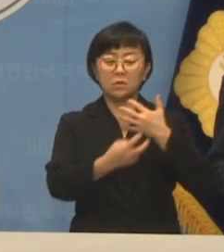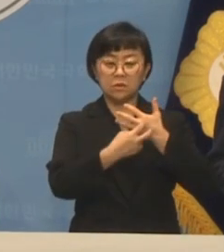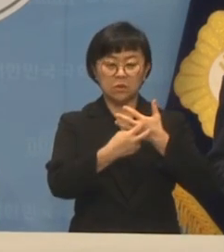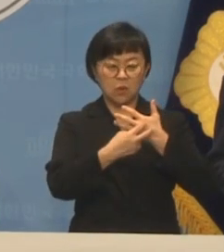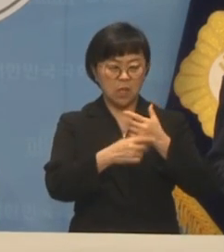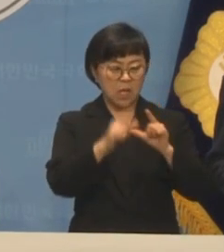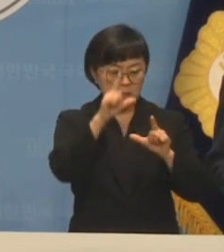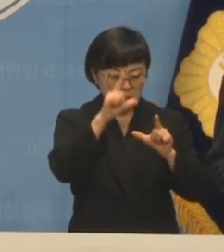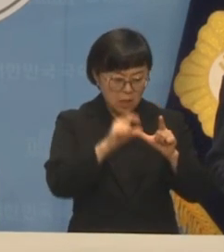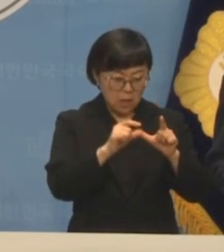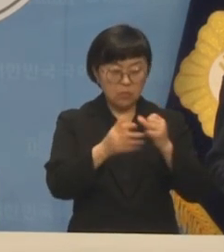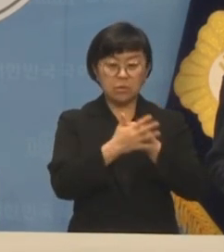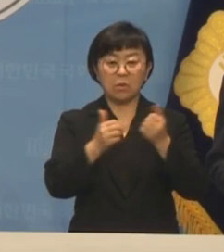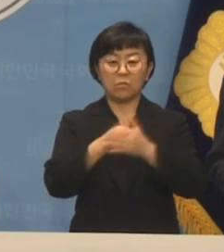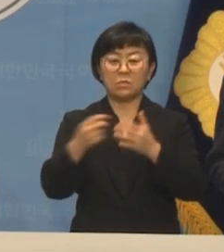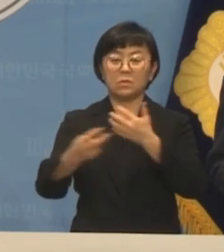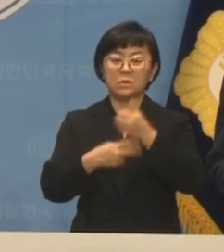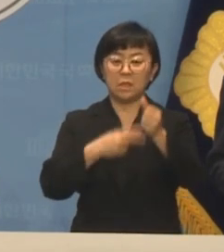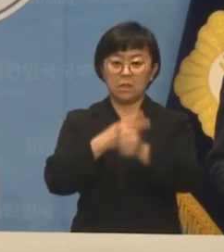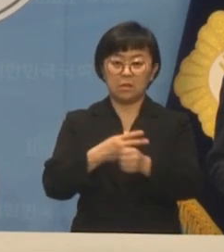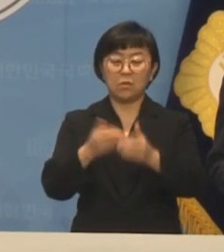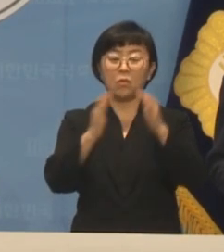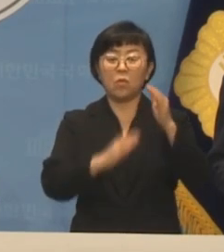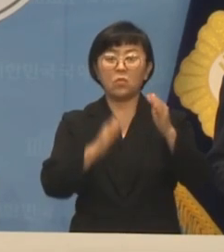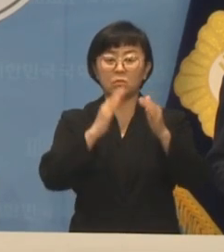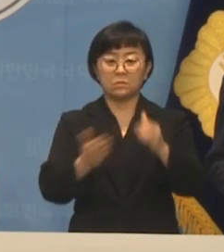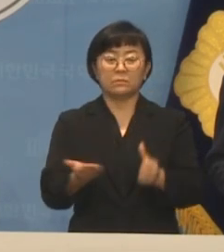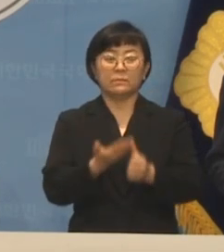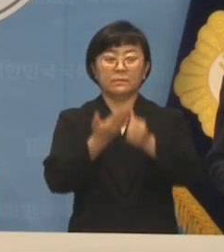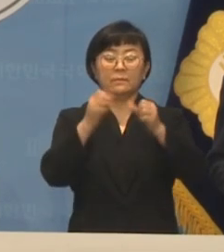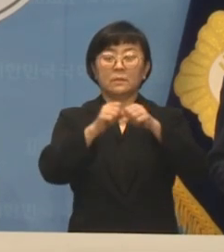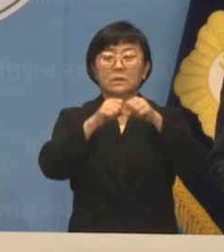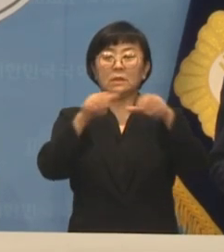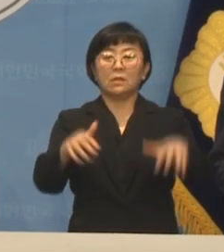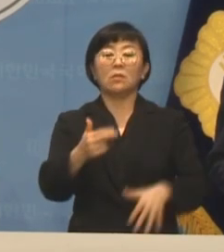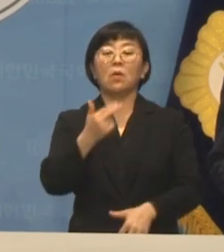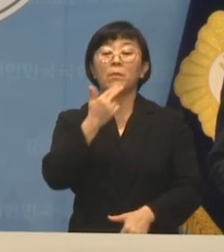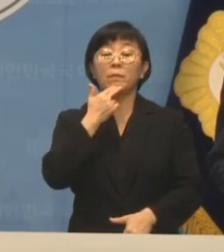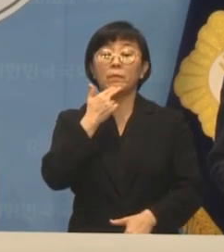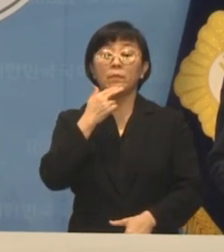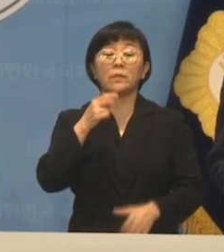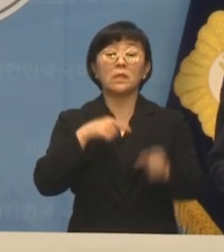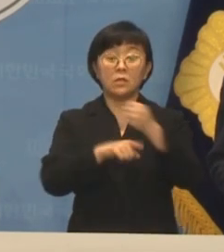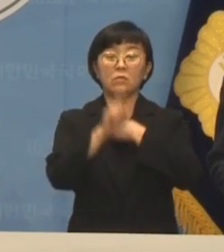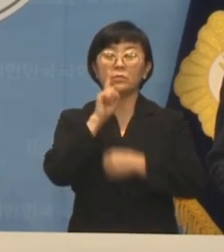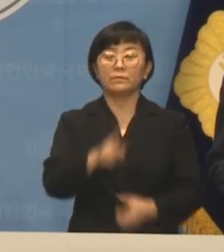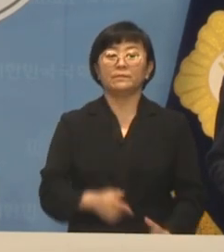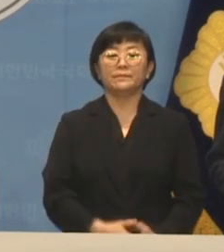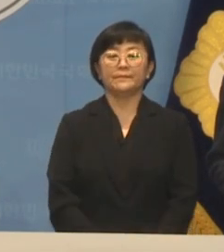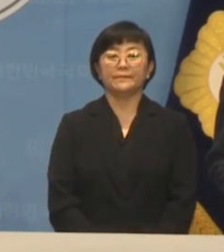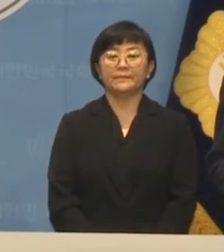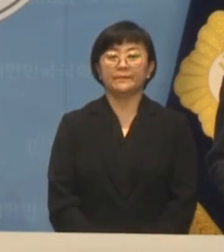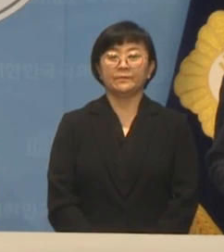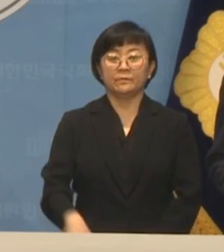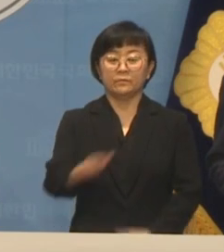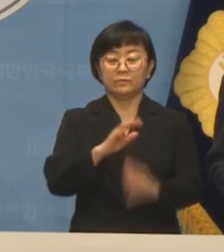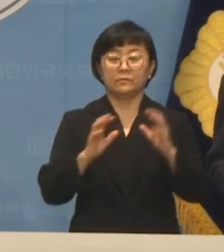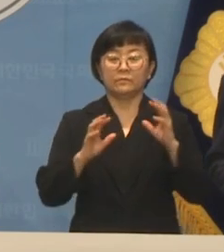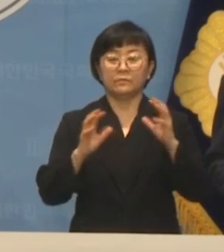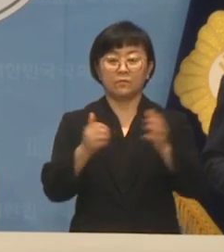의료 공공성, 의사 인력의 공적 양성 체계 부재가 아닐까 싶습니다.